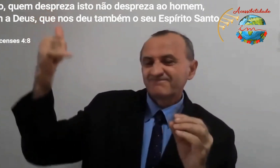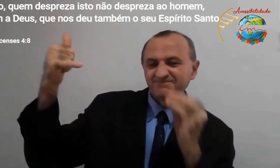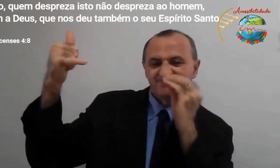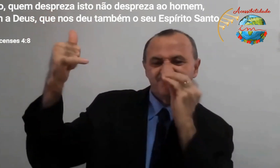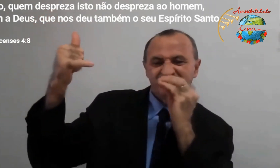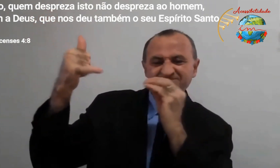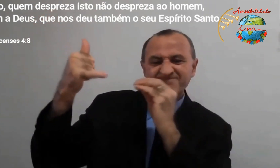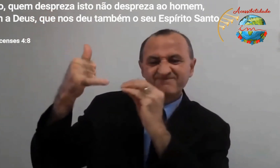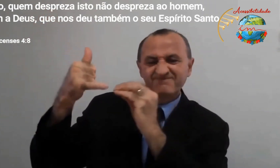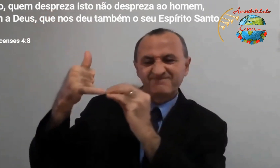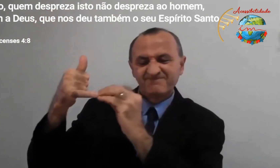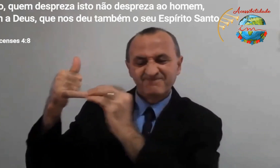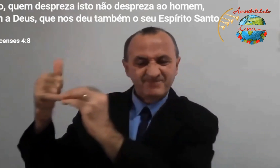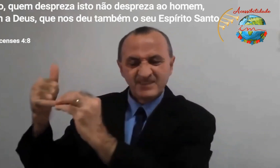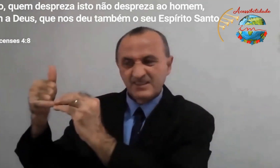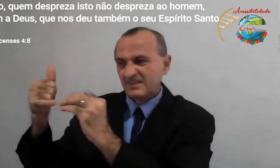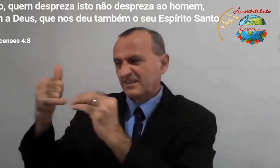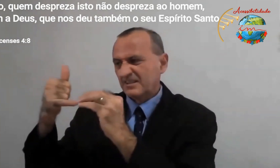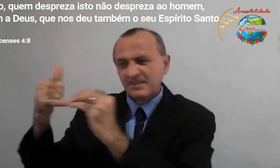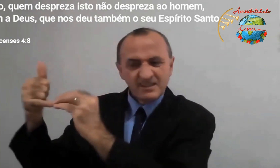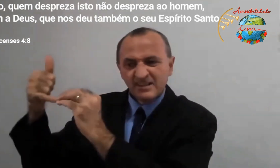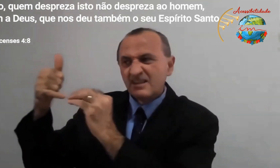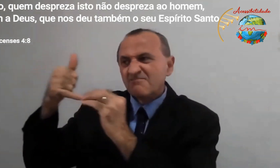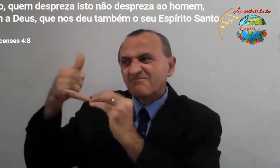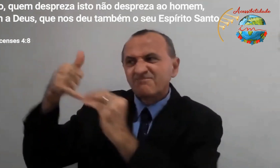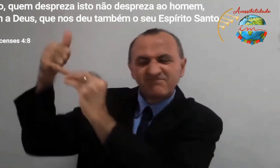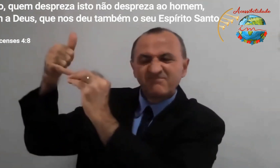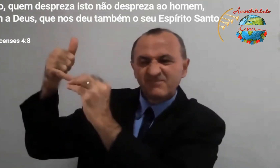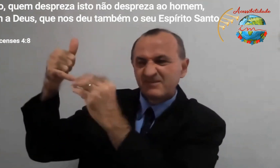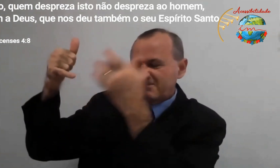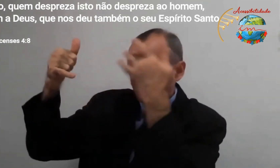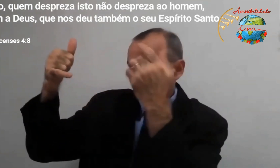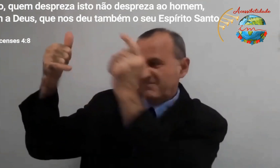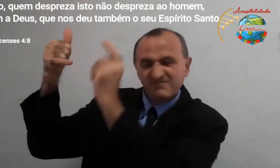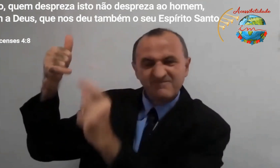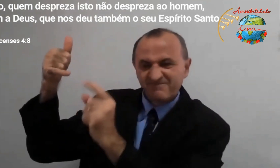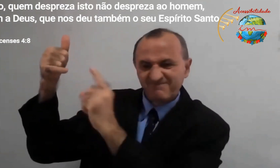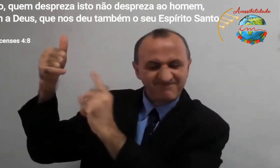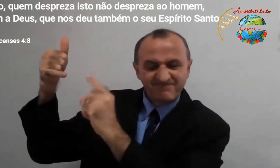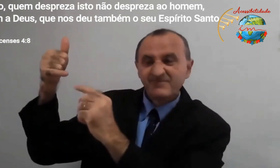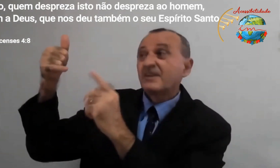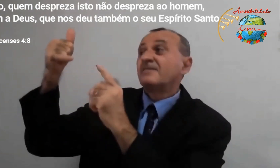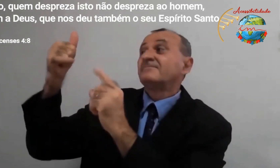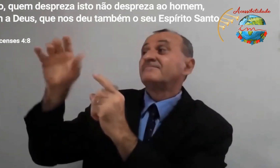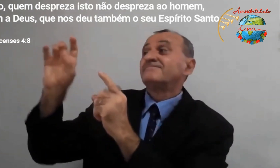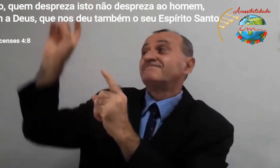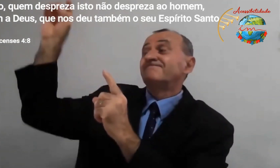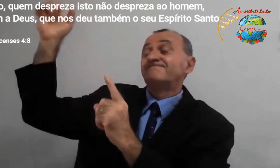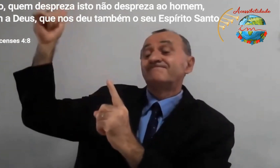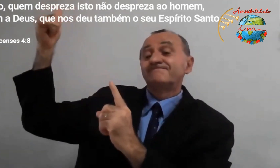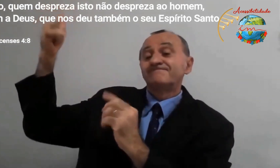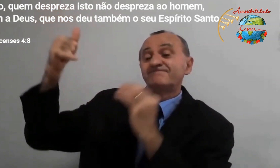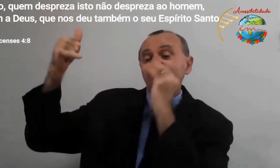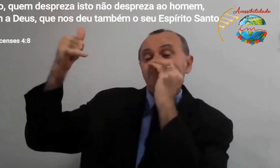isso, não despreza os homens. Não, está desprezando